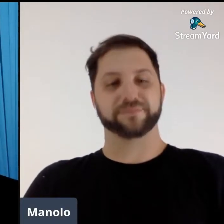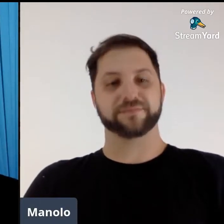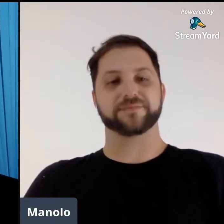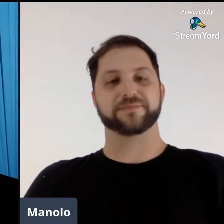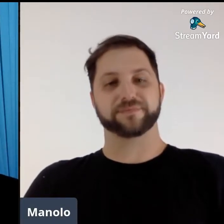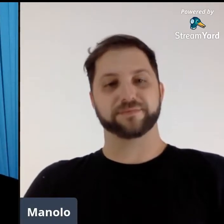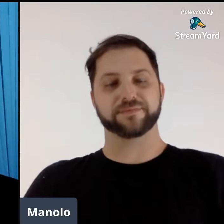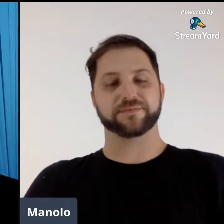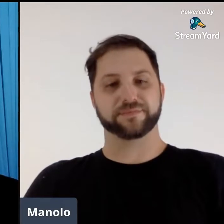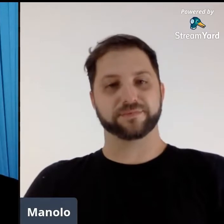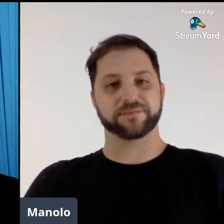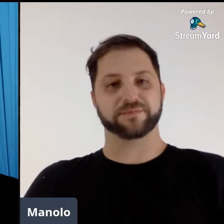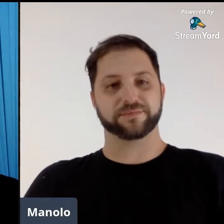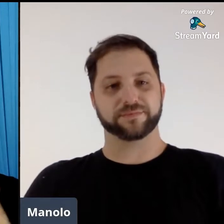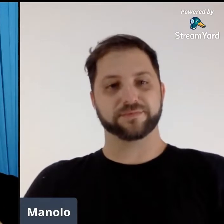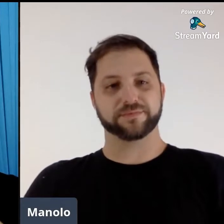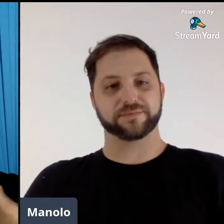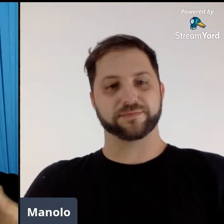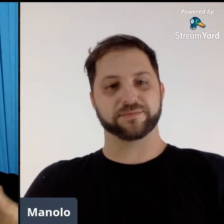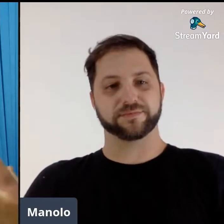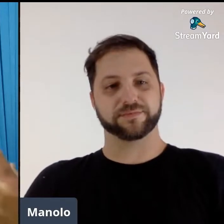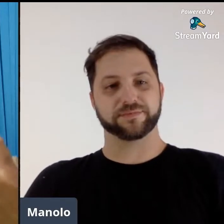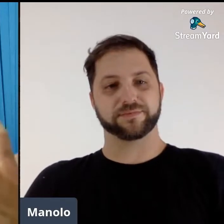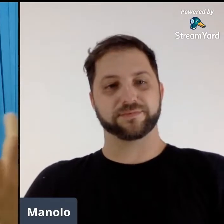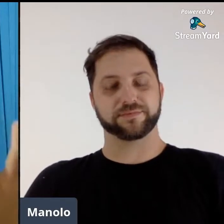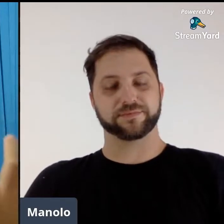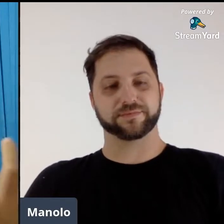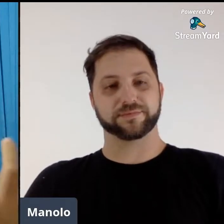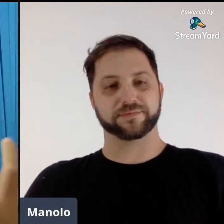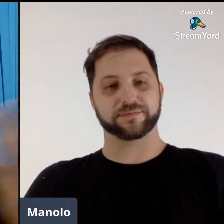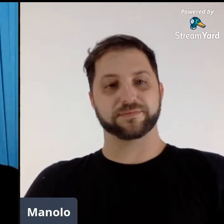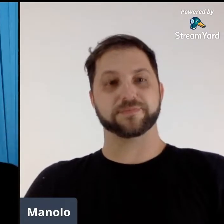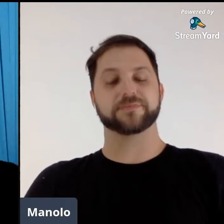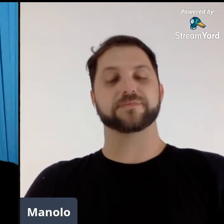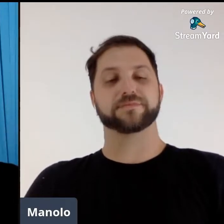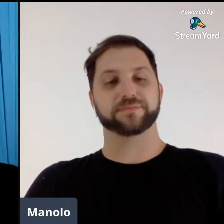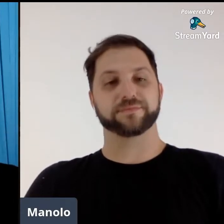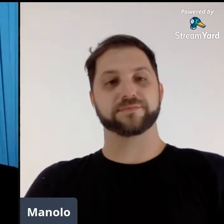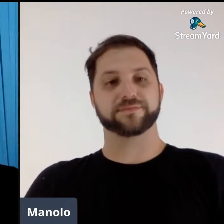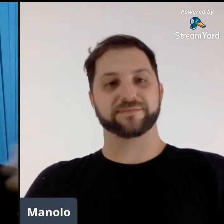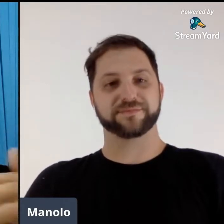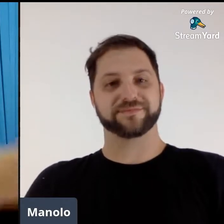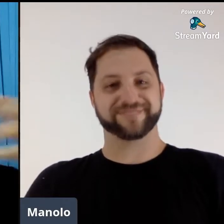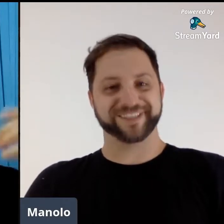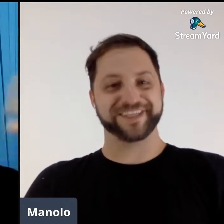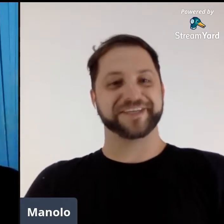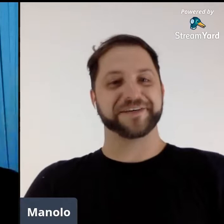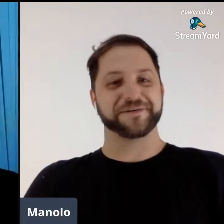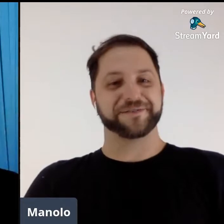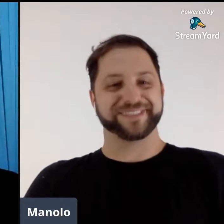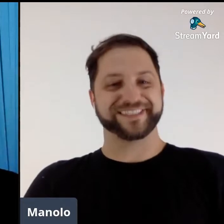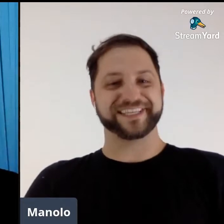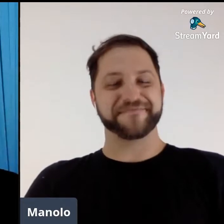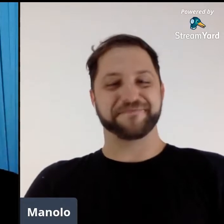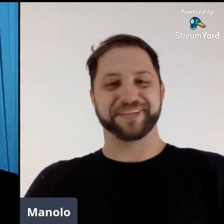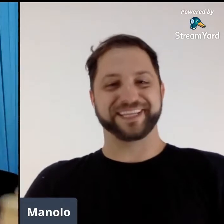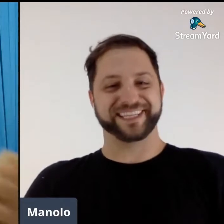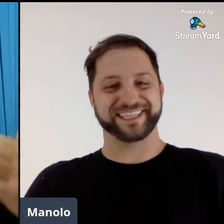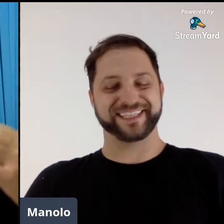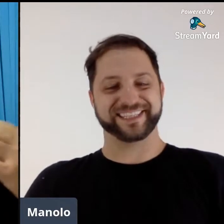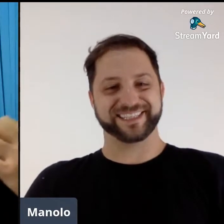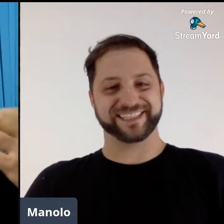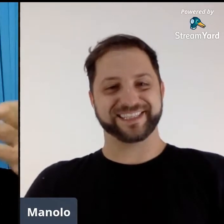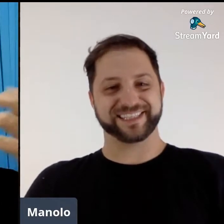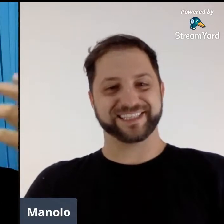vídeos, até que eu ficasse expert. Não, expert eu não vou ficar nunca, a gente estuda a vida inteira, né? Já aprendi isso também.